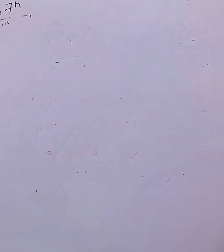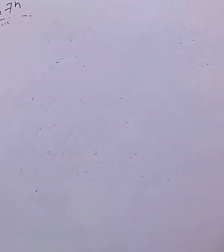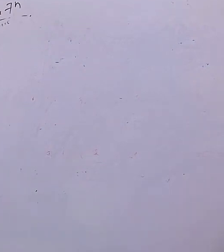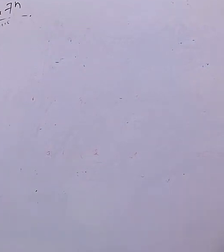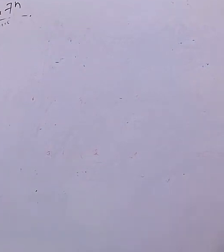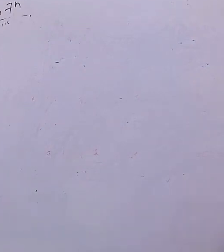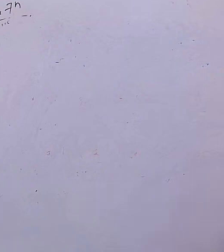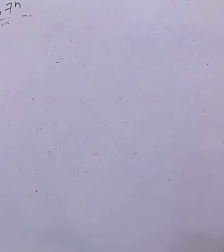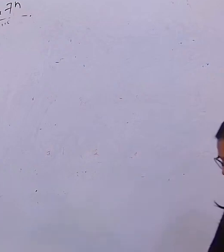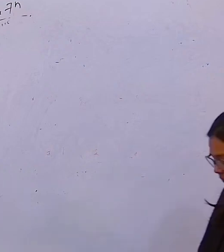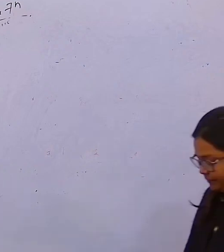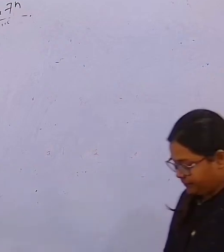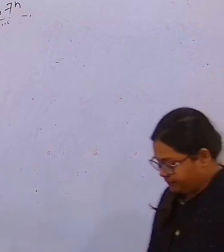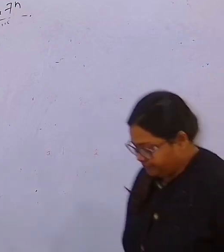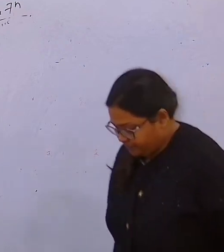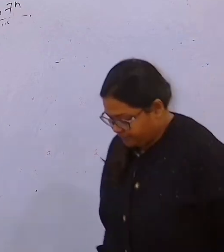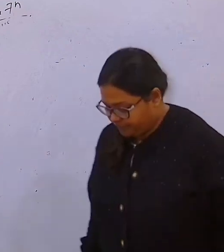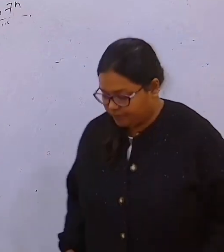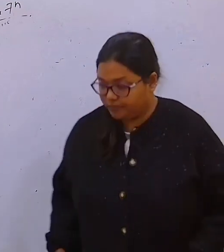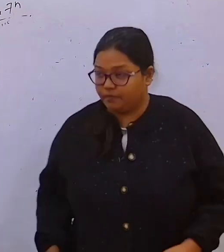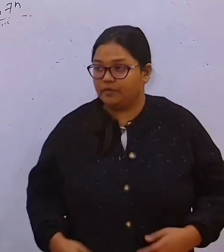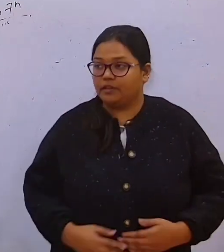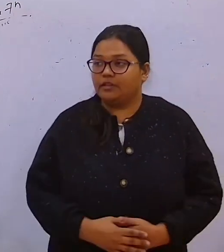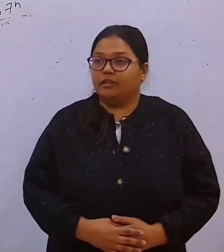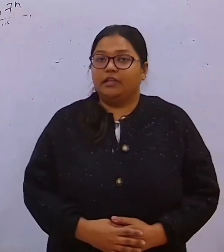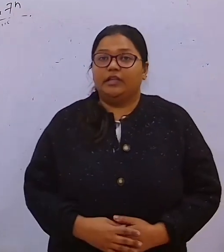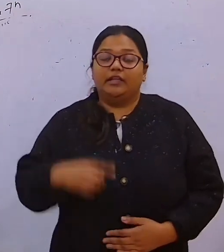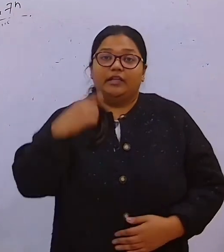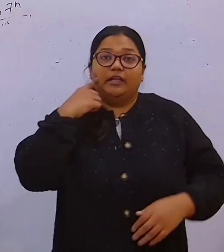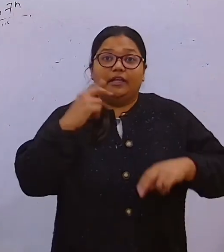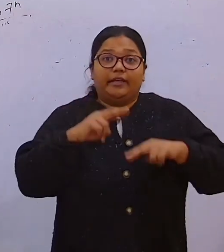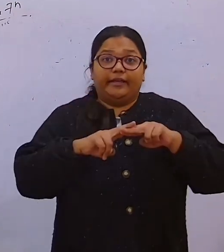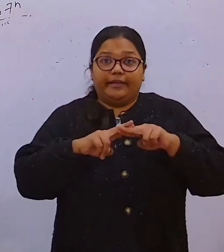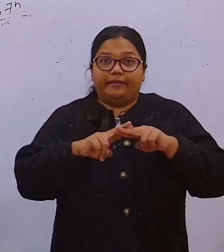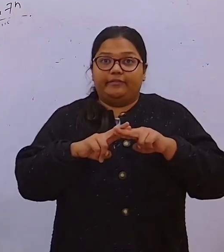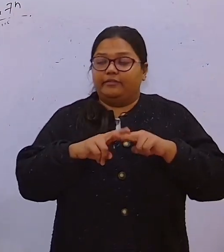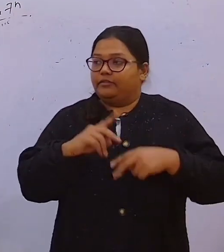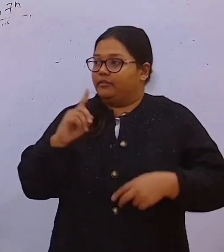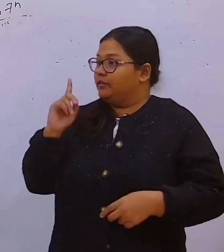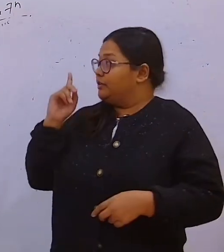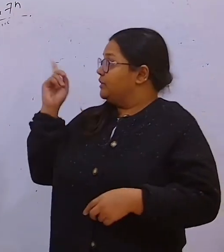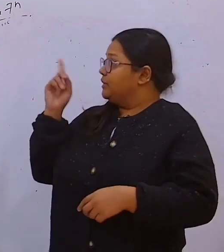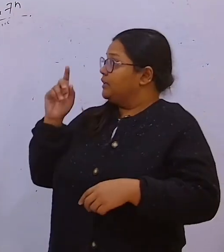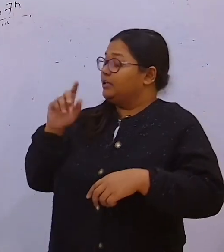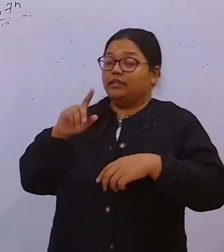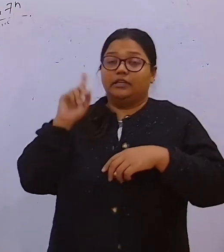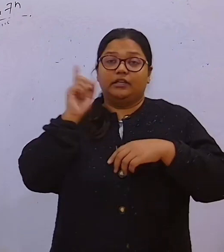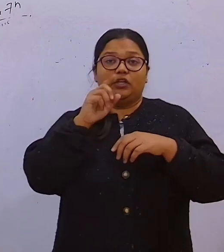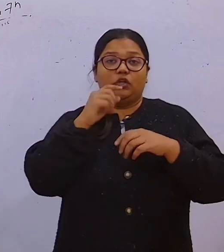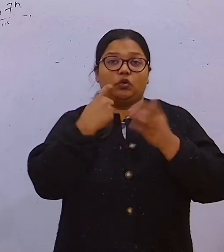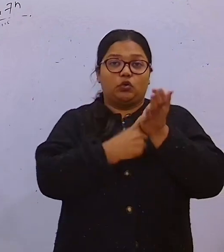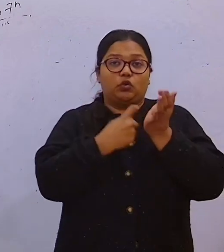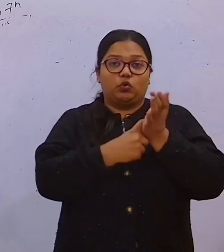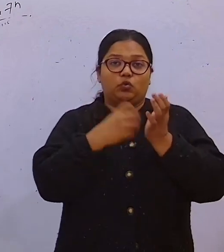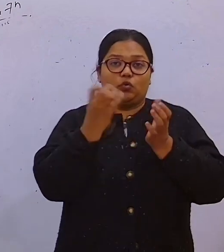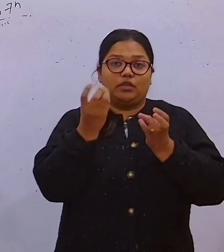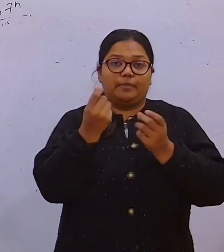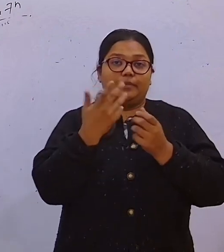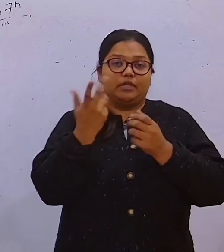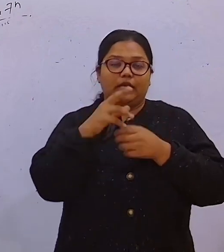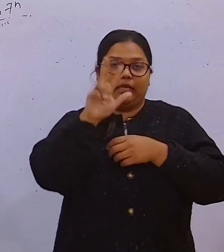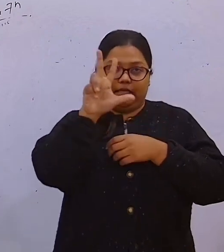ना, मतलब सीता प्रीपोजिशन सीता, है ना। तो इस तरीके का अगर कोई क्वेश्चन आ रहा है,